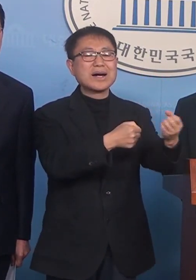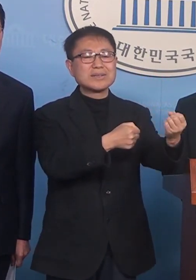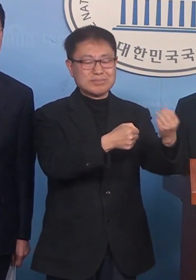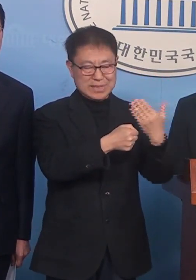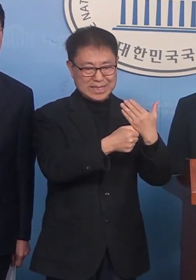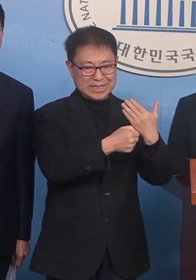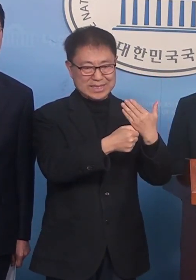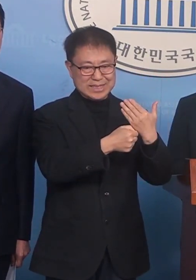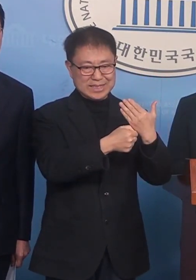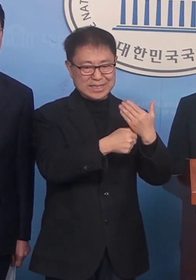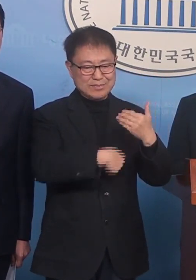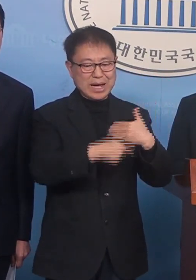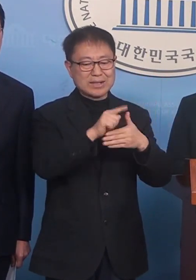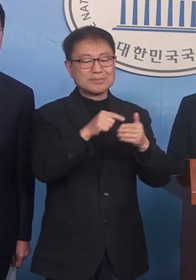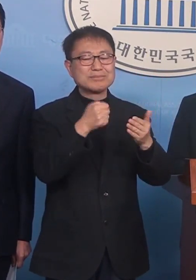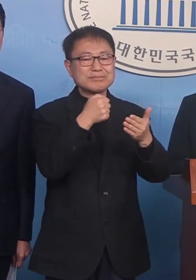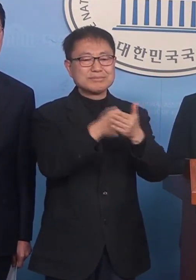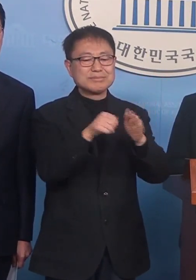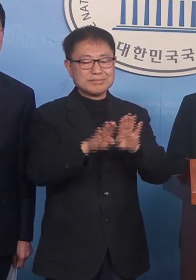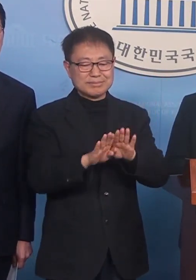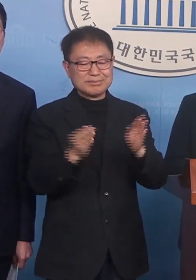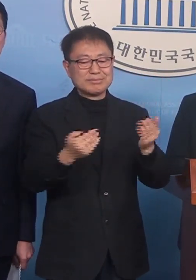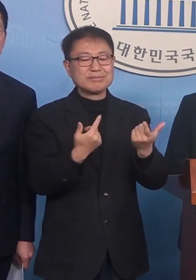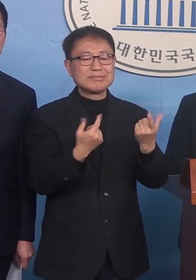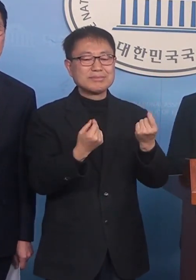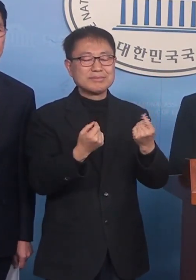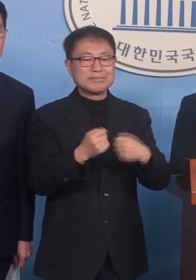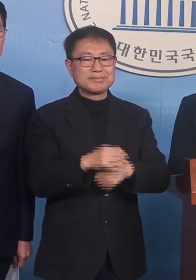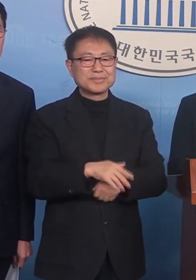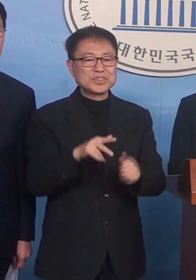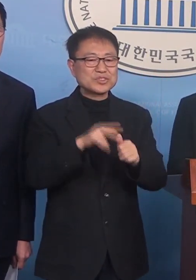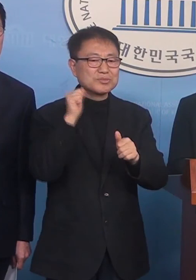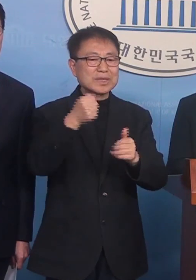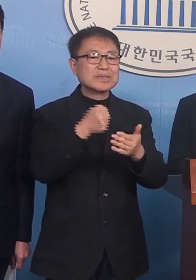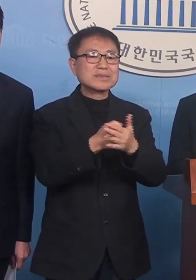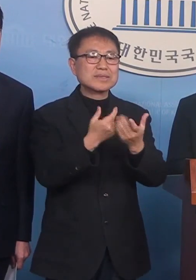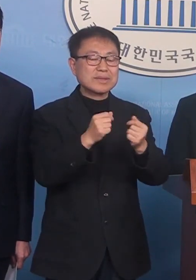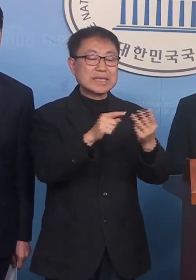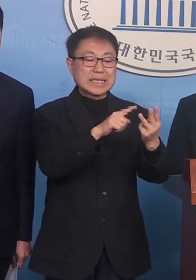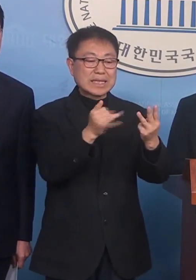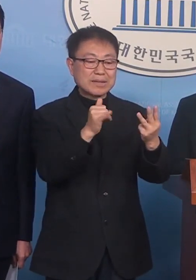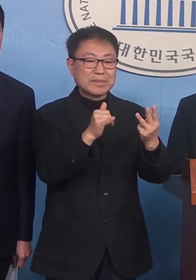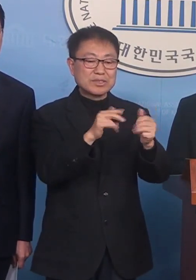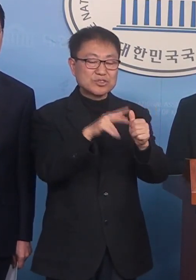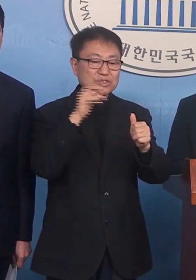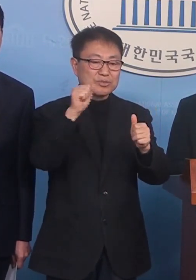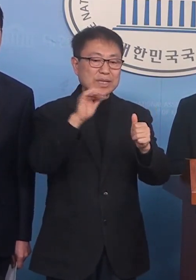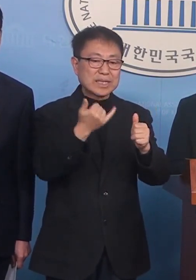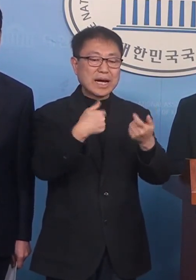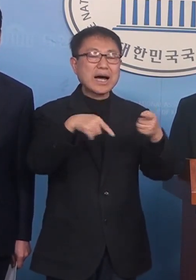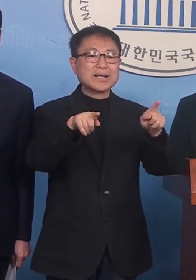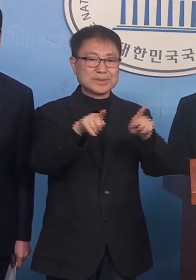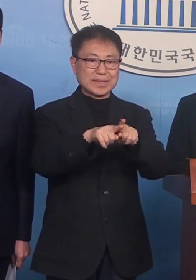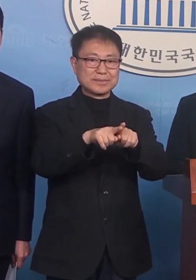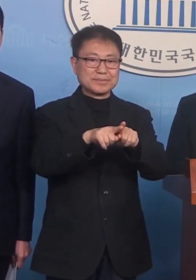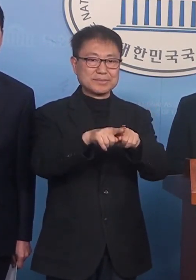이렇게 출마를 결정해 주셨습니다. 우리 3분의 출마자